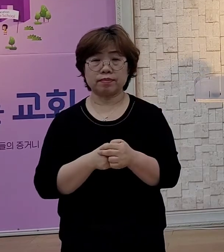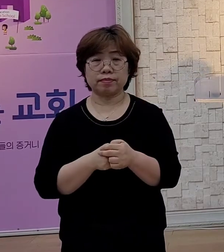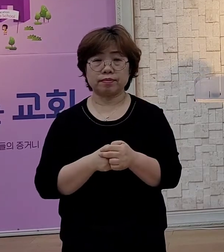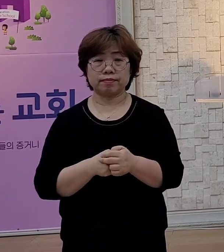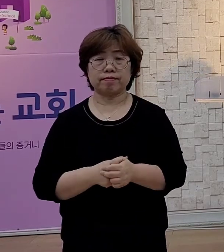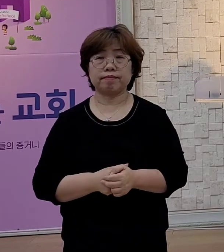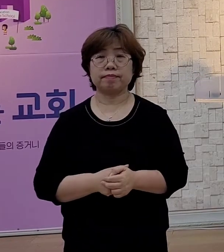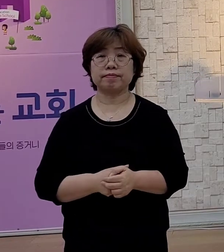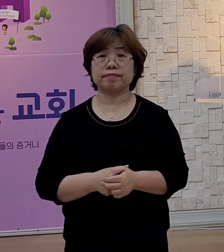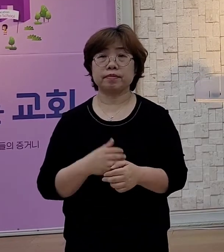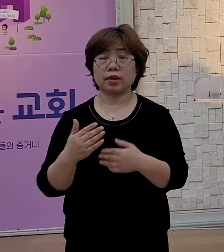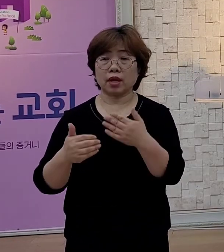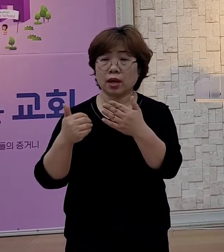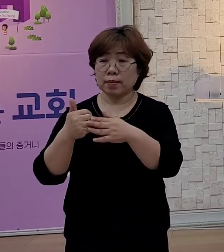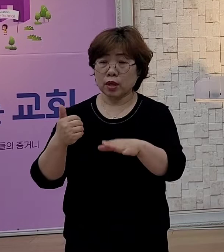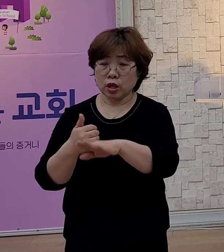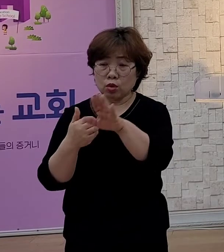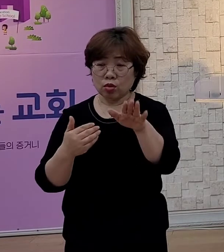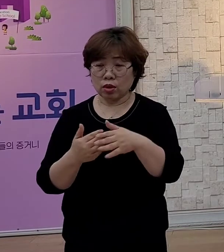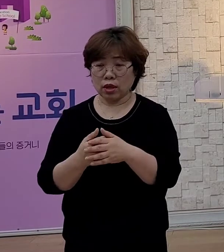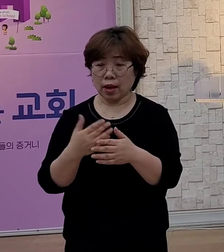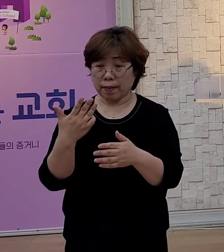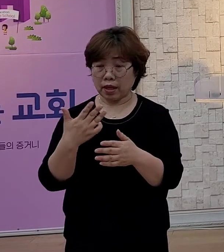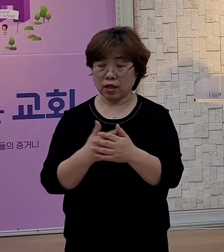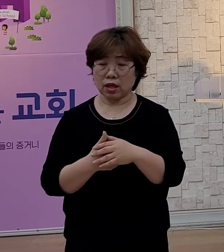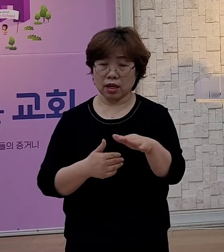주신 계명이 아주 많습니다.